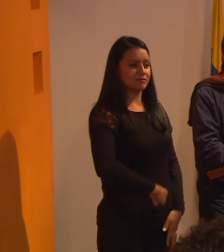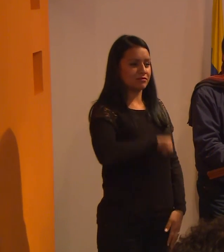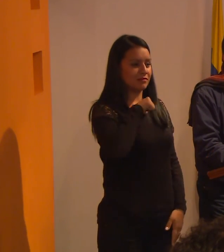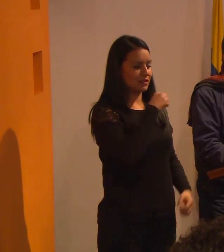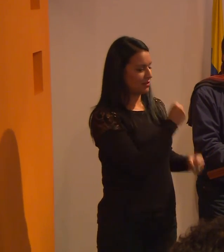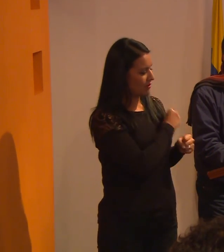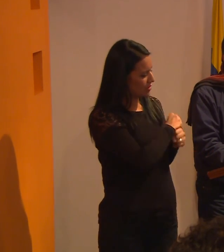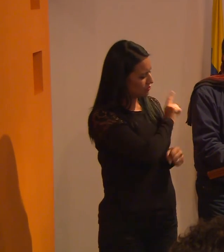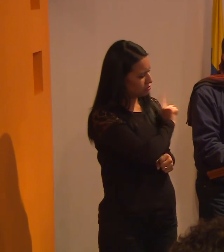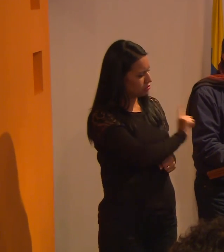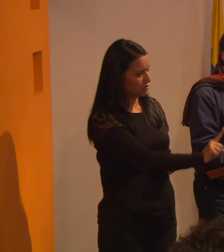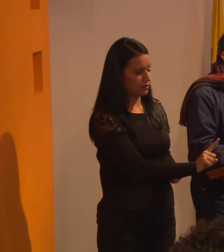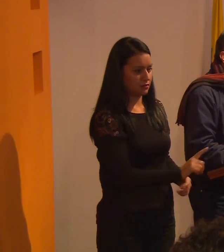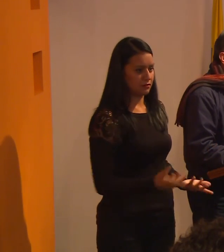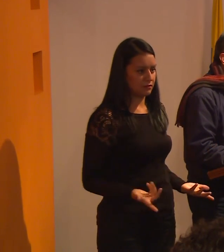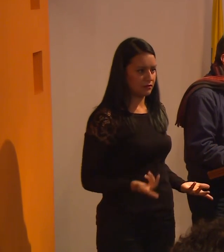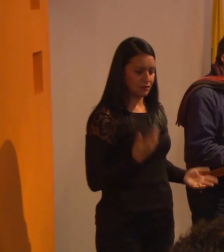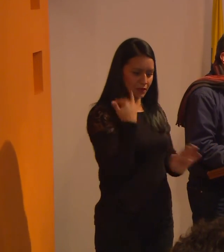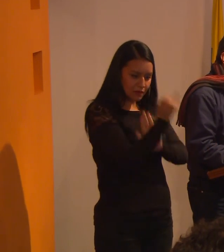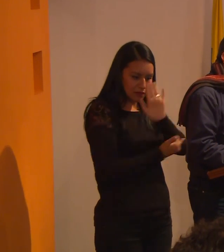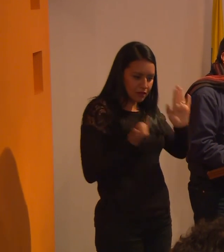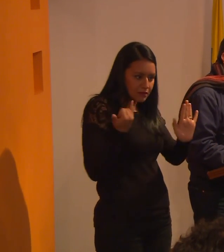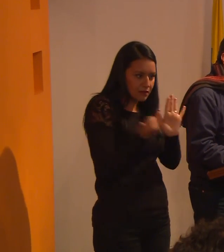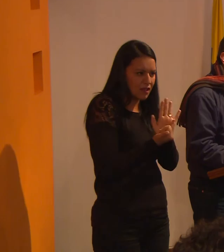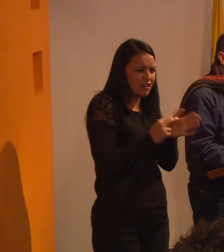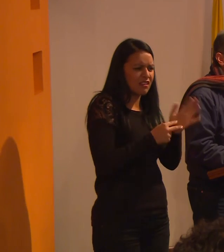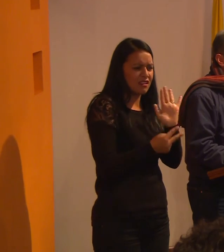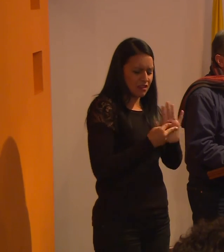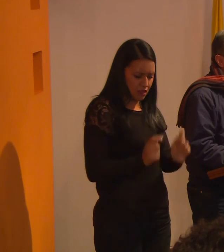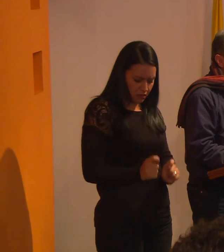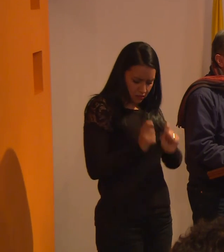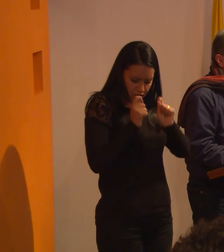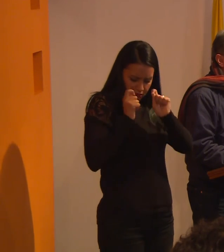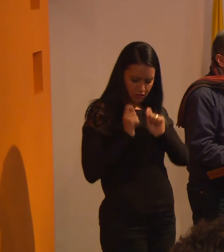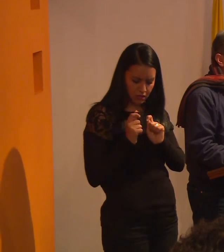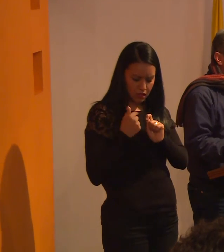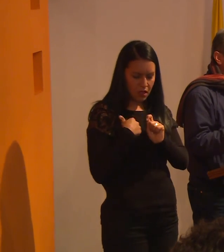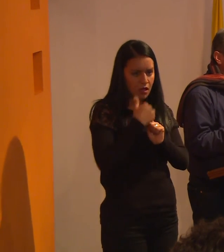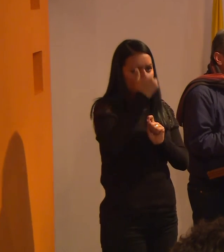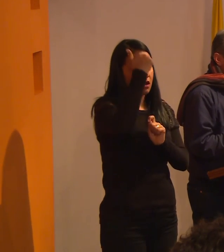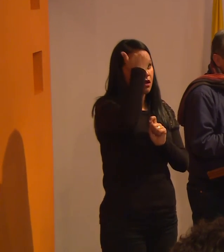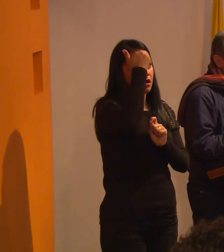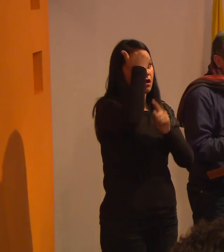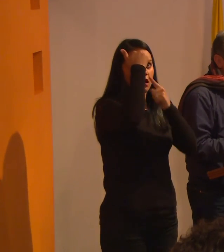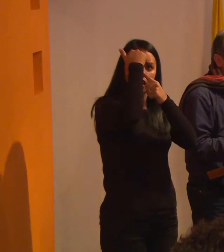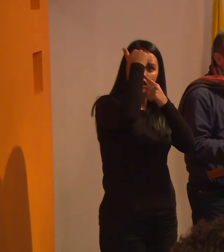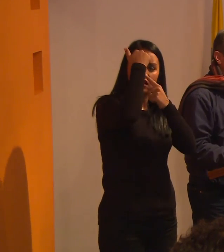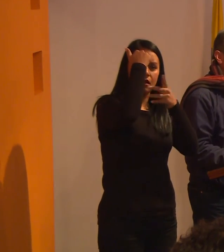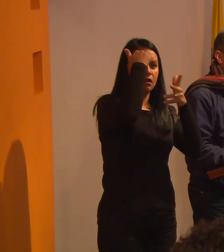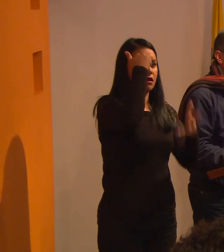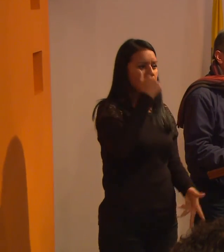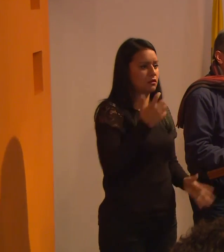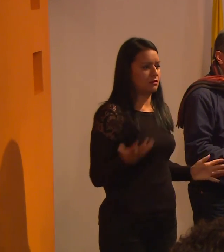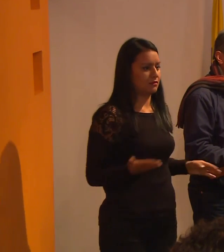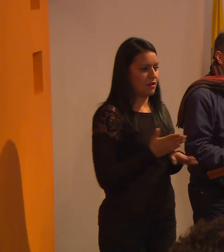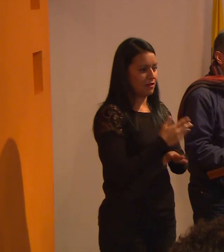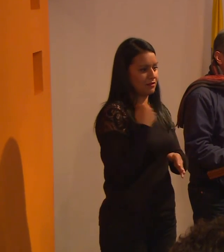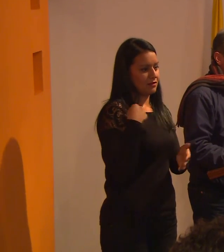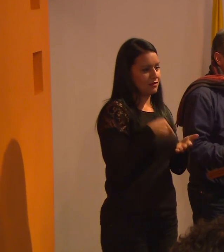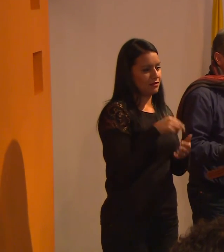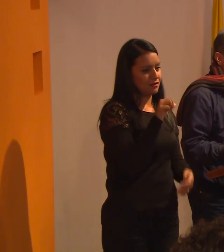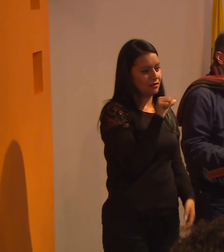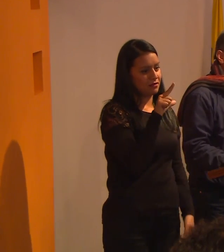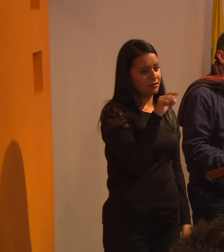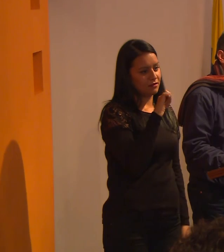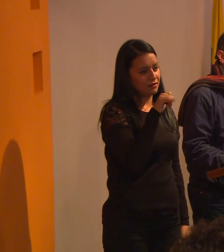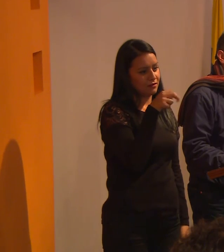ese trabajo, que nos dé identidad alrededor de lo que somos como profesores, y hacer, como tantas veces lo ha dicho Alejandro Álvarez y